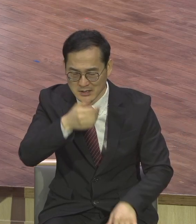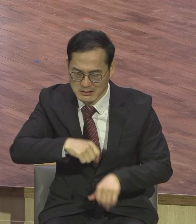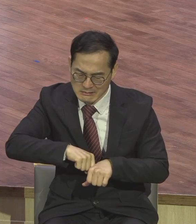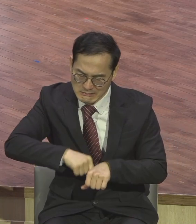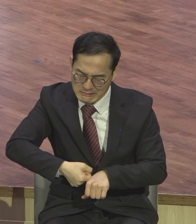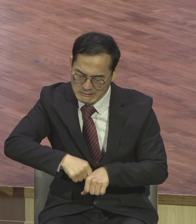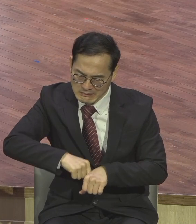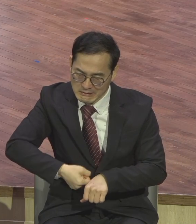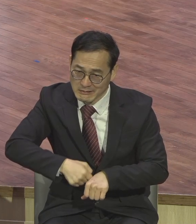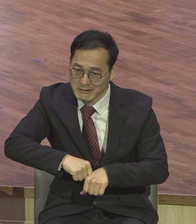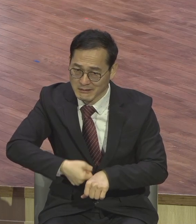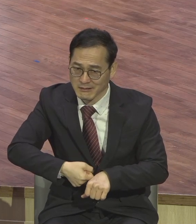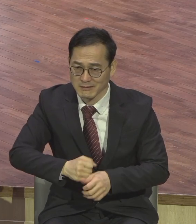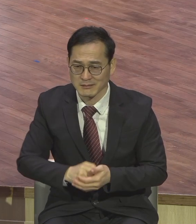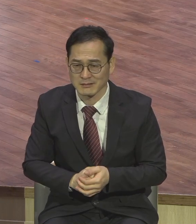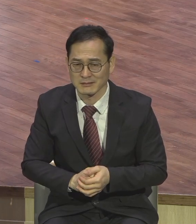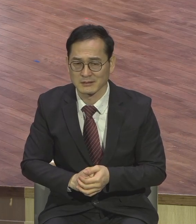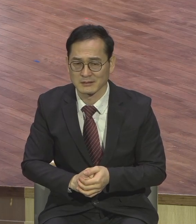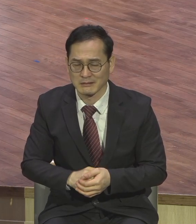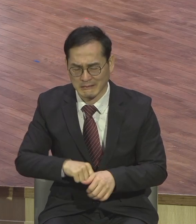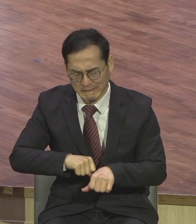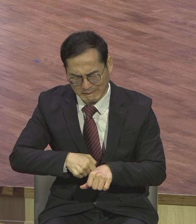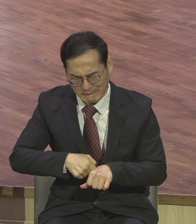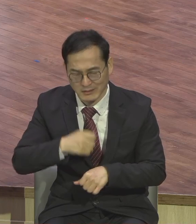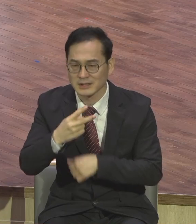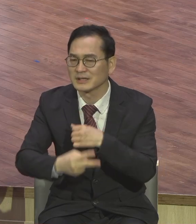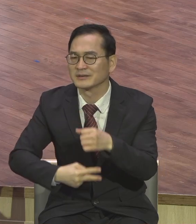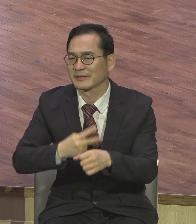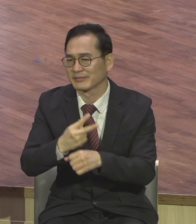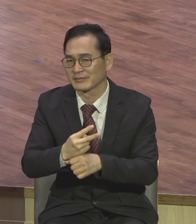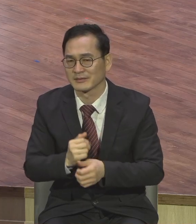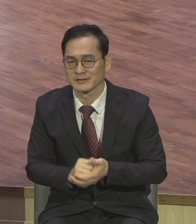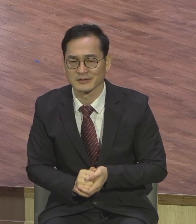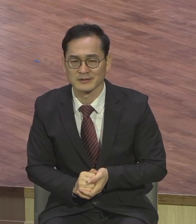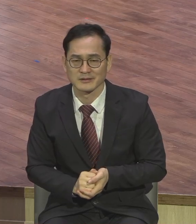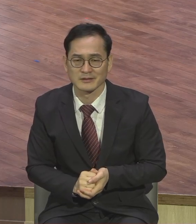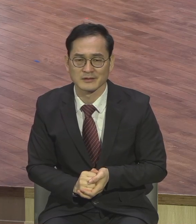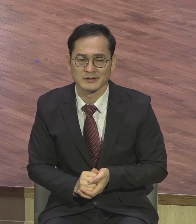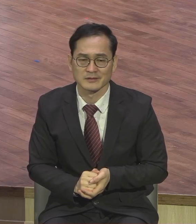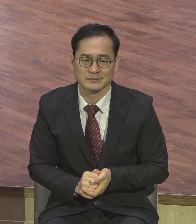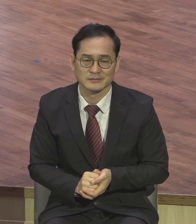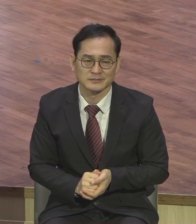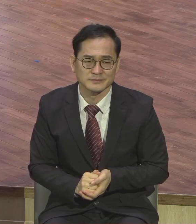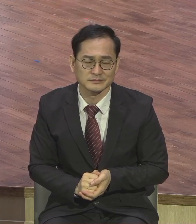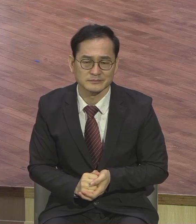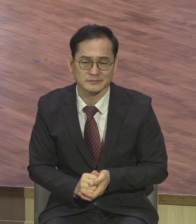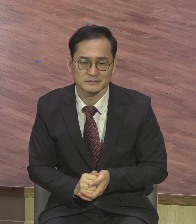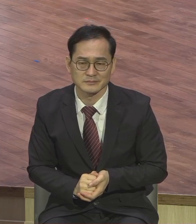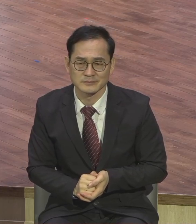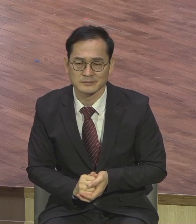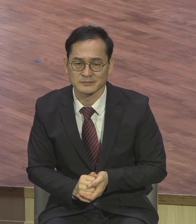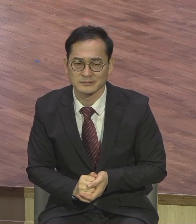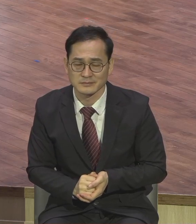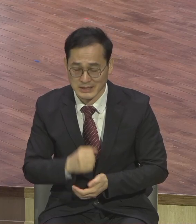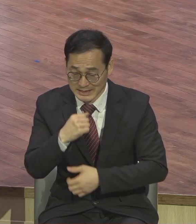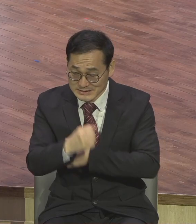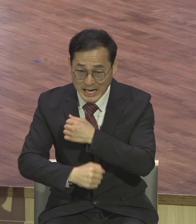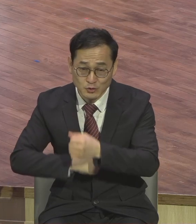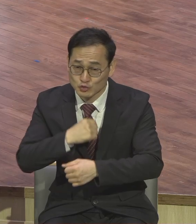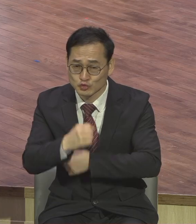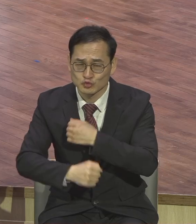우리가 2년 동안 지내왔습니다. 그동안 전혀 생각지도 못했던